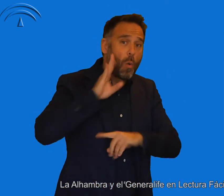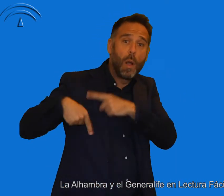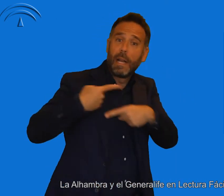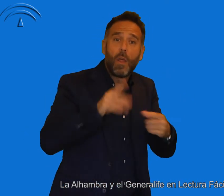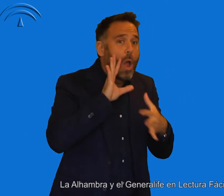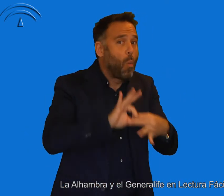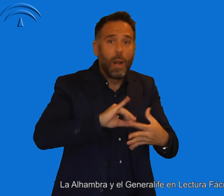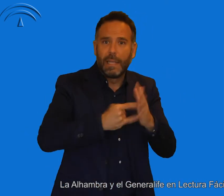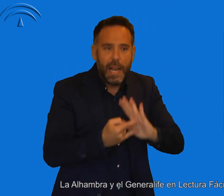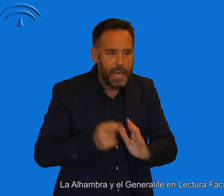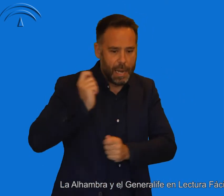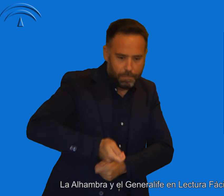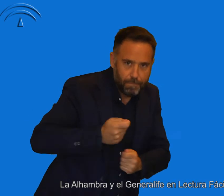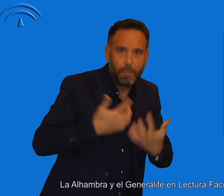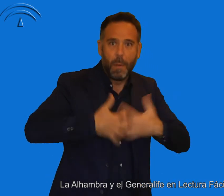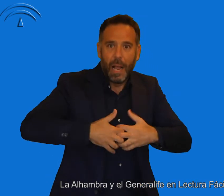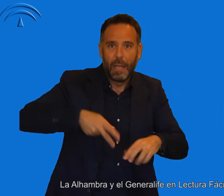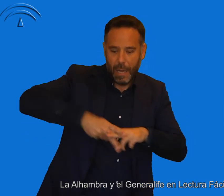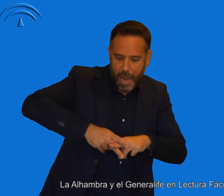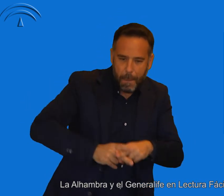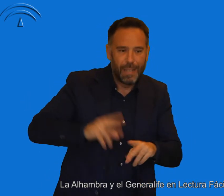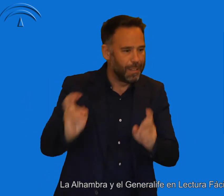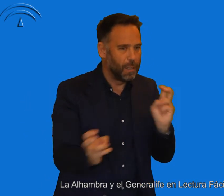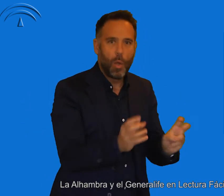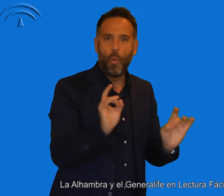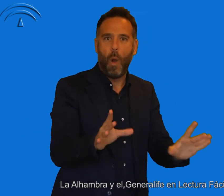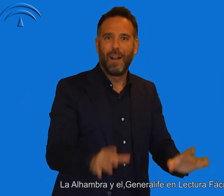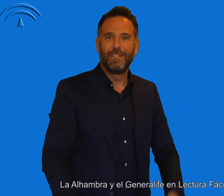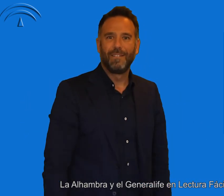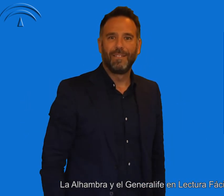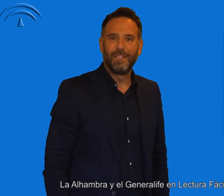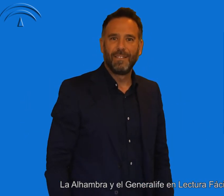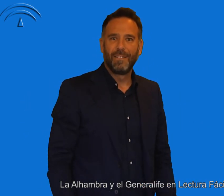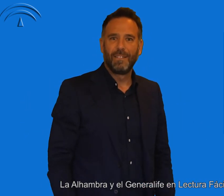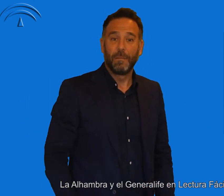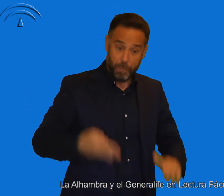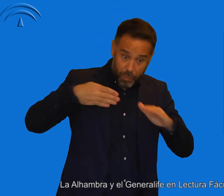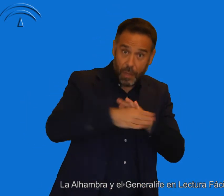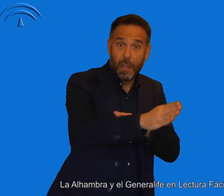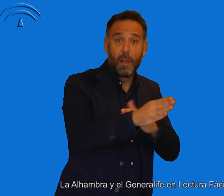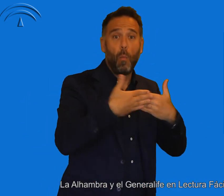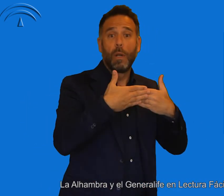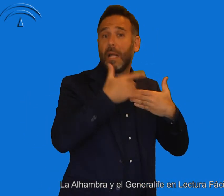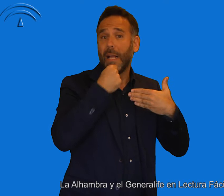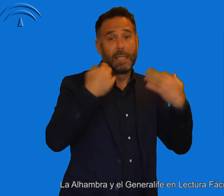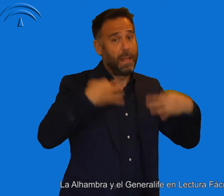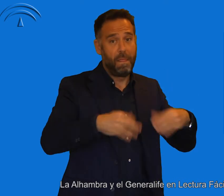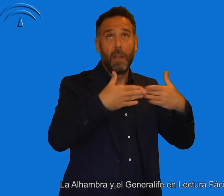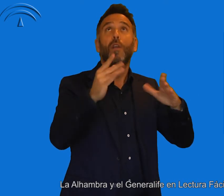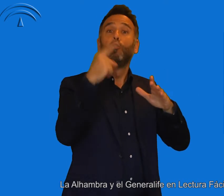tradición. La entrada al Palacio del Generalife es una puerta sencilla. Solo la llave, símbolo de